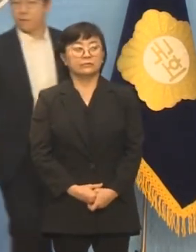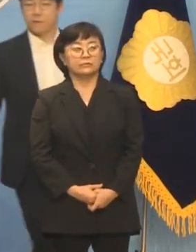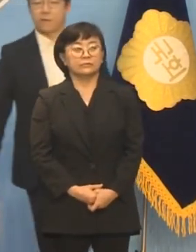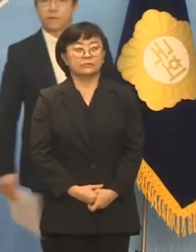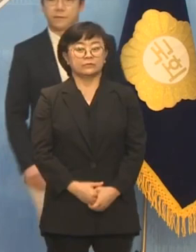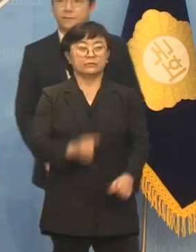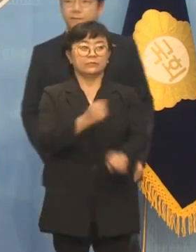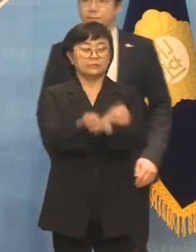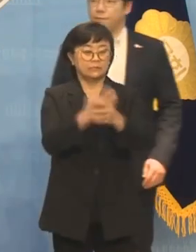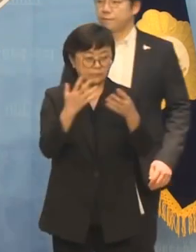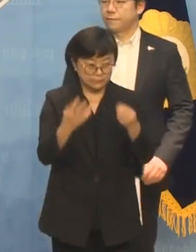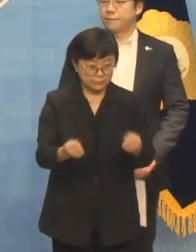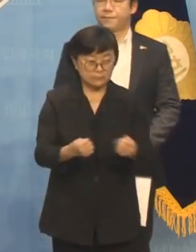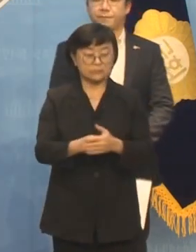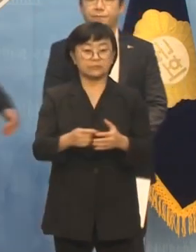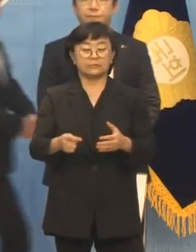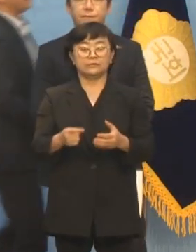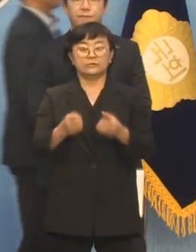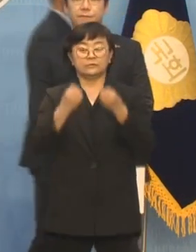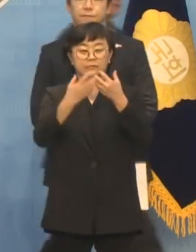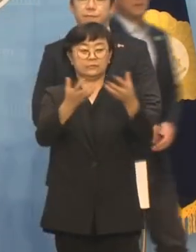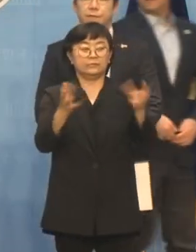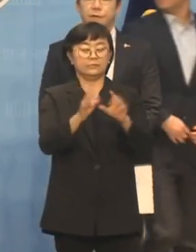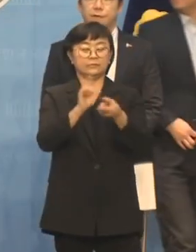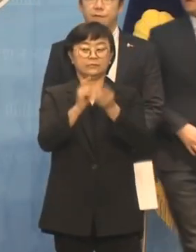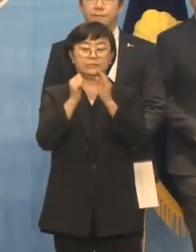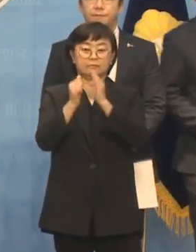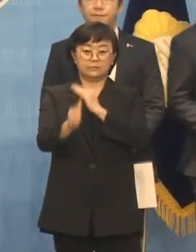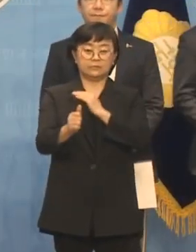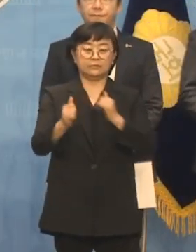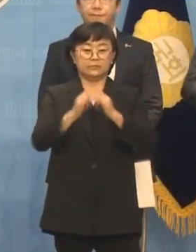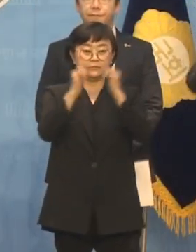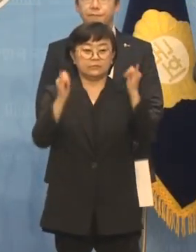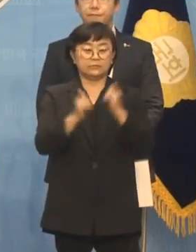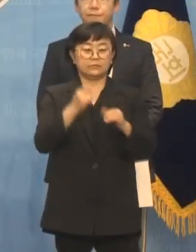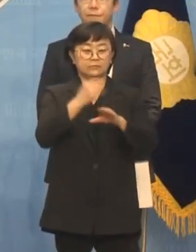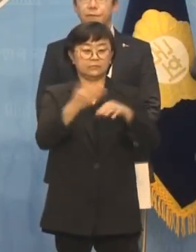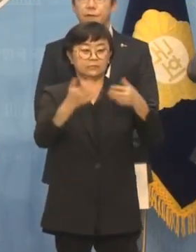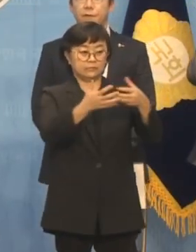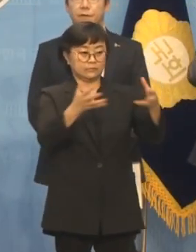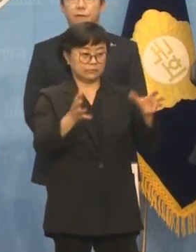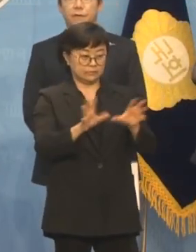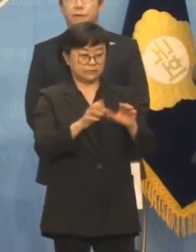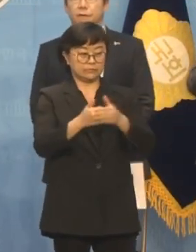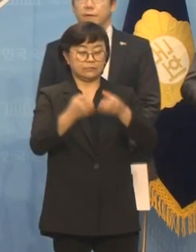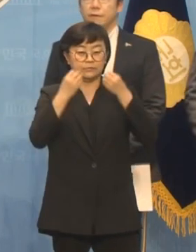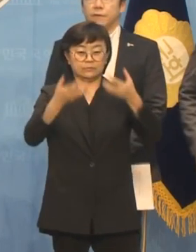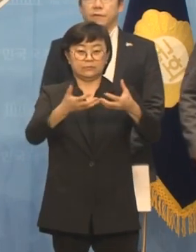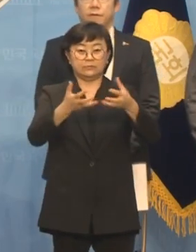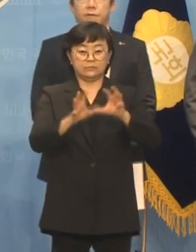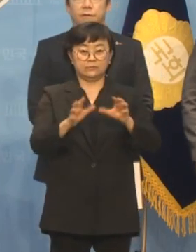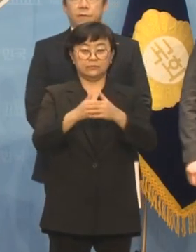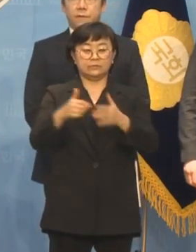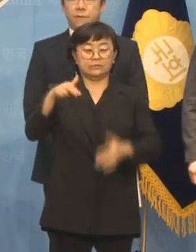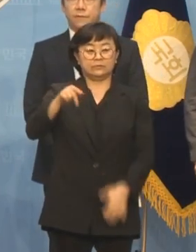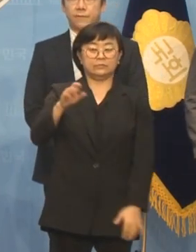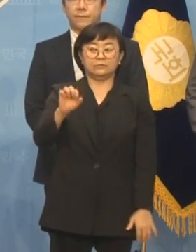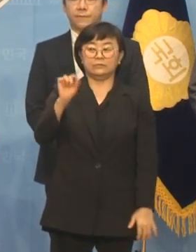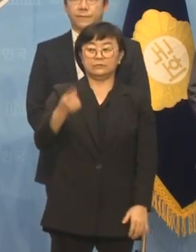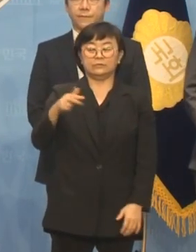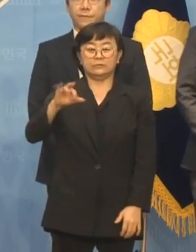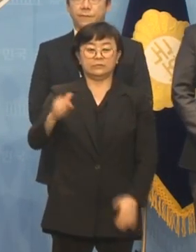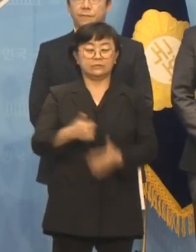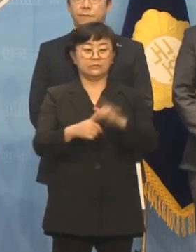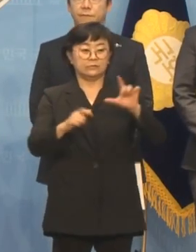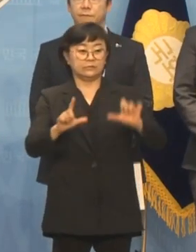네, 수고 많으십니다. 개혁연합신당 대변인 맡고 있고요. 사회민주당 공동창준위원장 정호진입니다. 지난